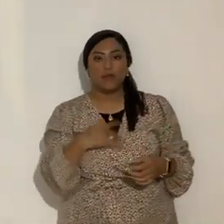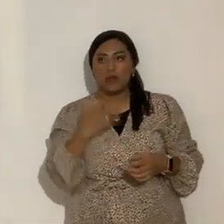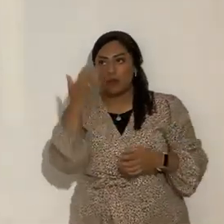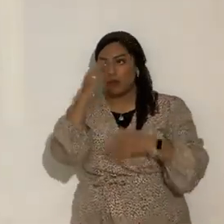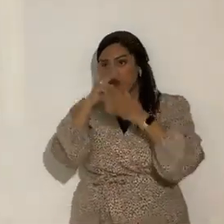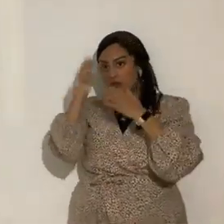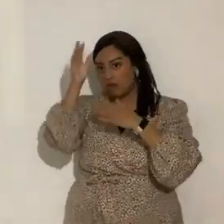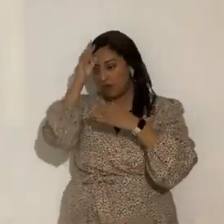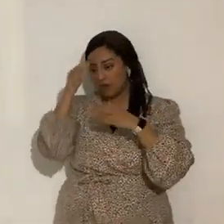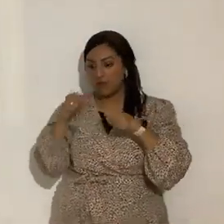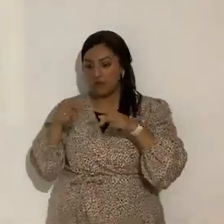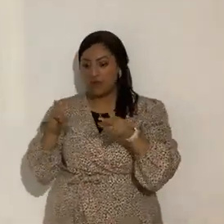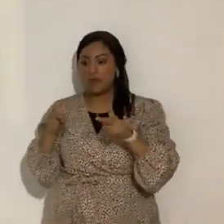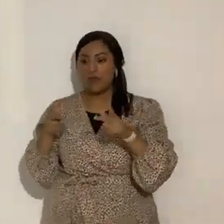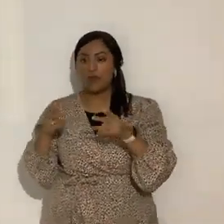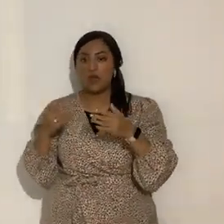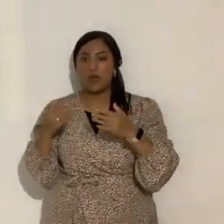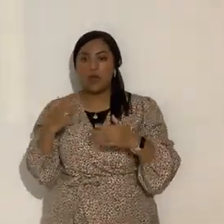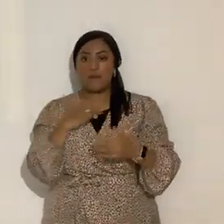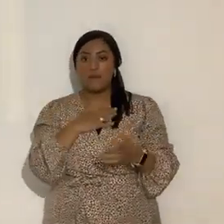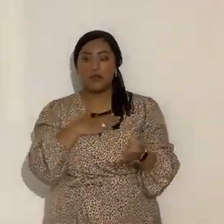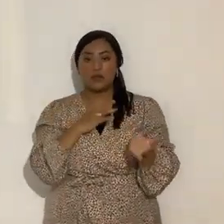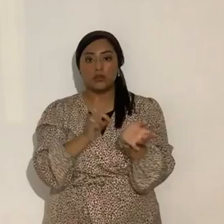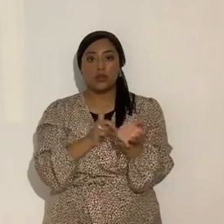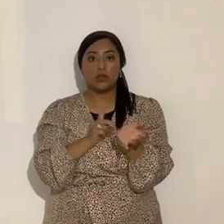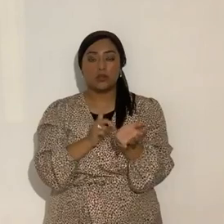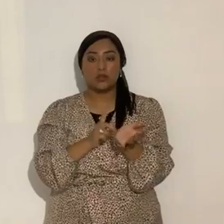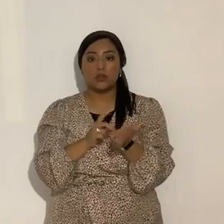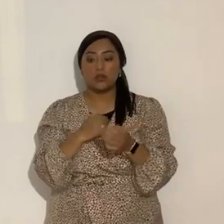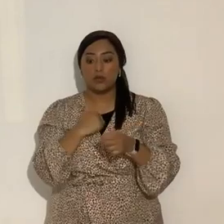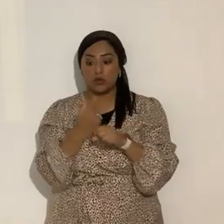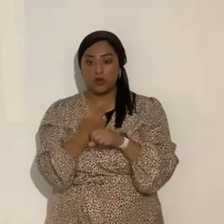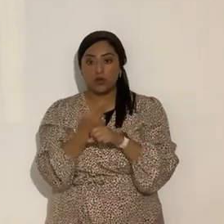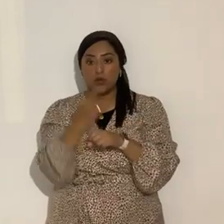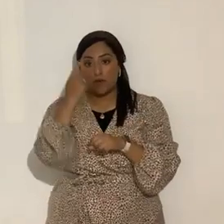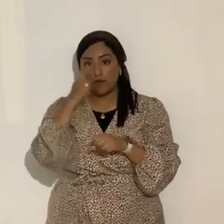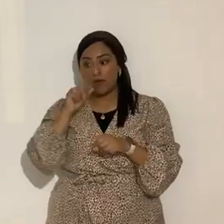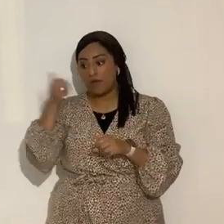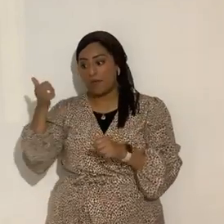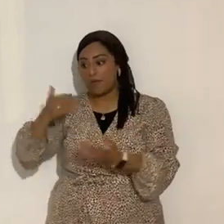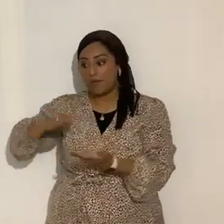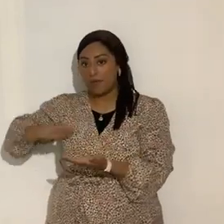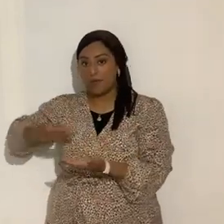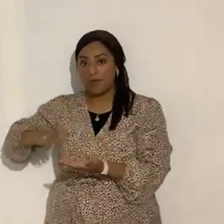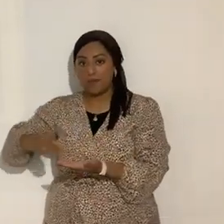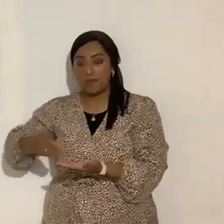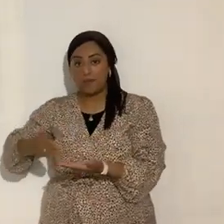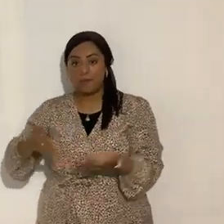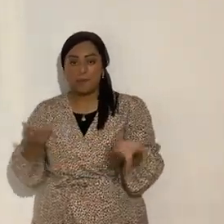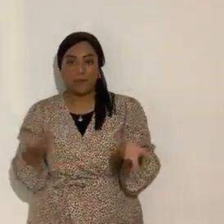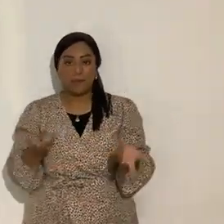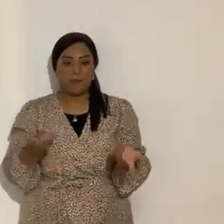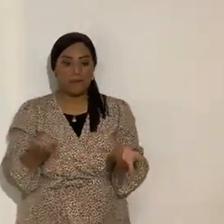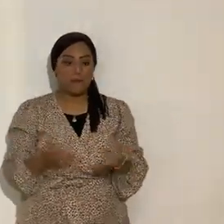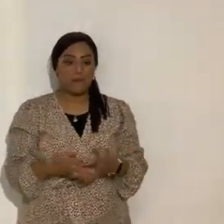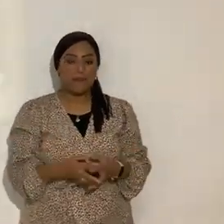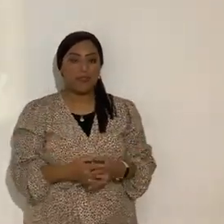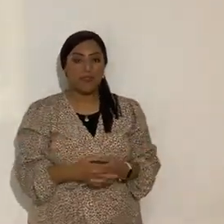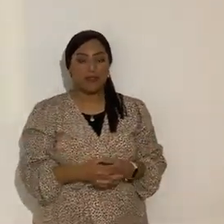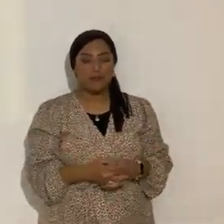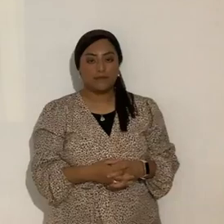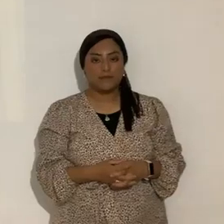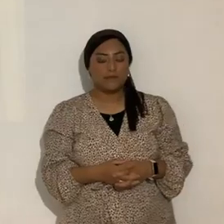permitió que hubiera el estetoscopio, pues soy médico, pero ¿servirá eso para un cocinero ¿O irá a la olla express con un